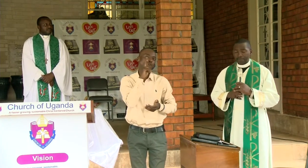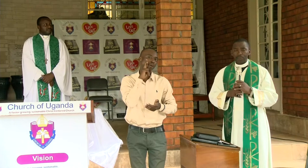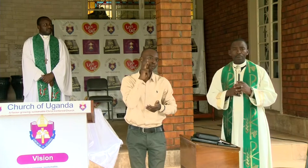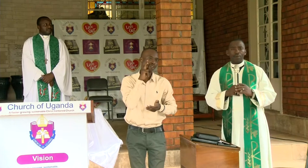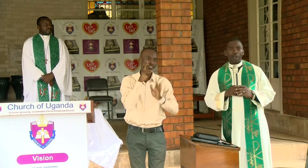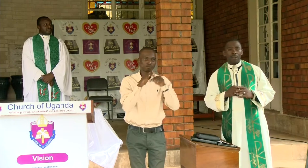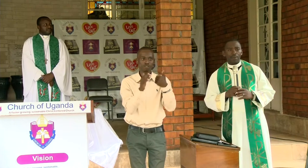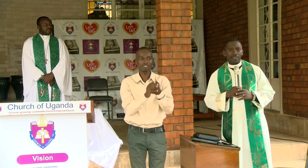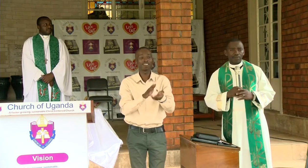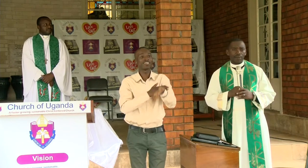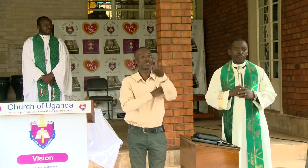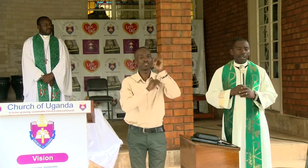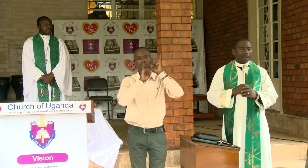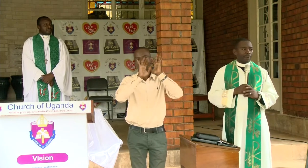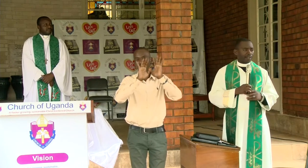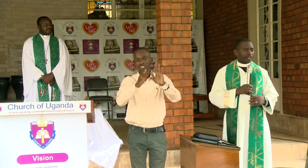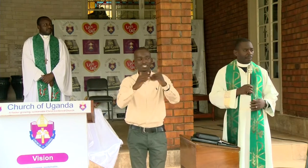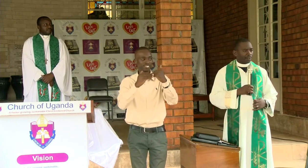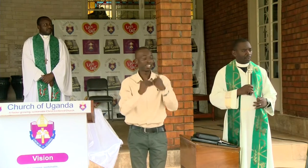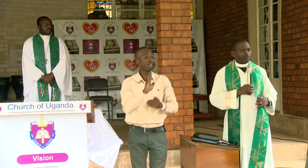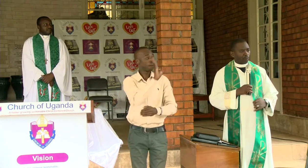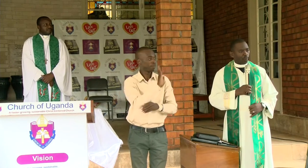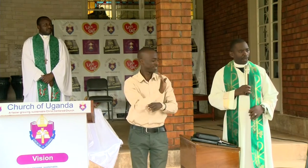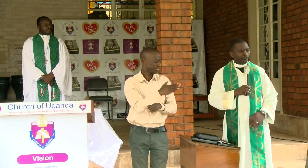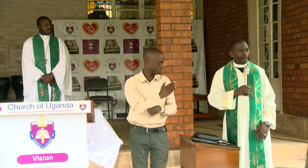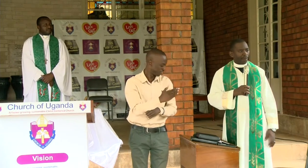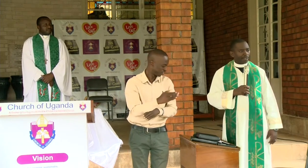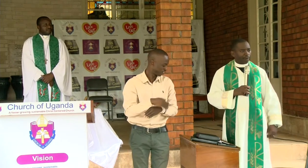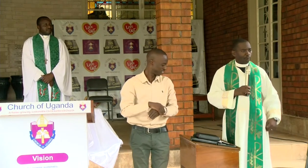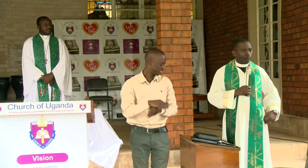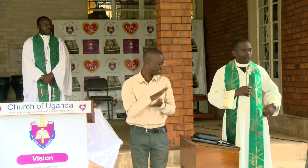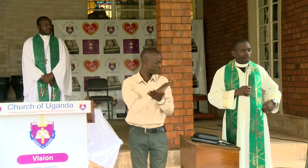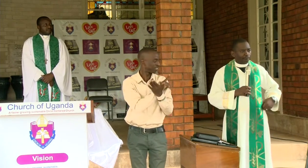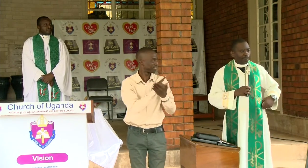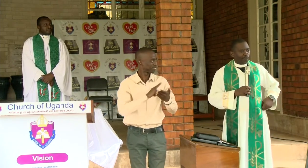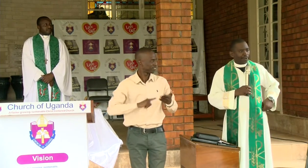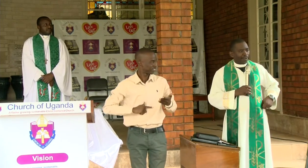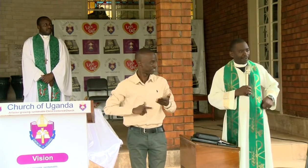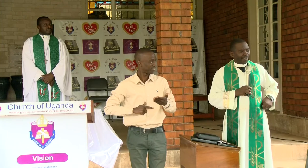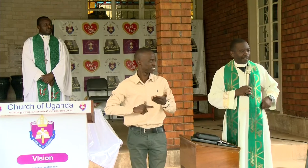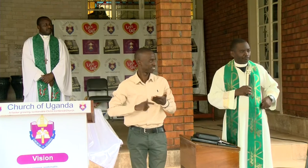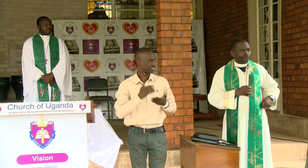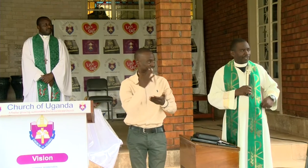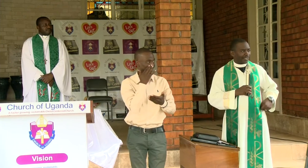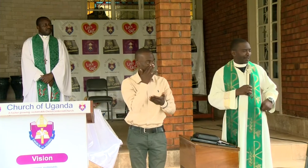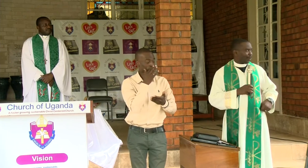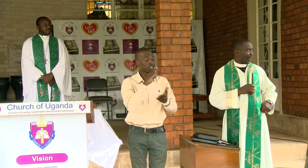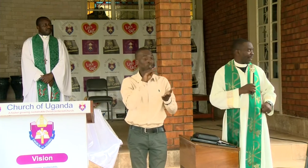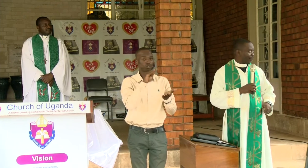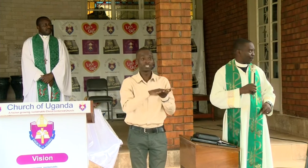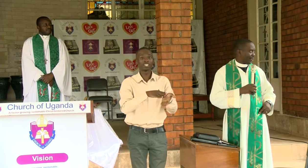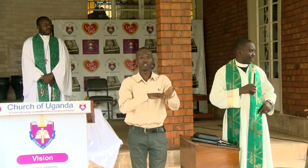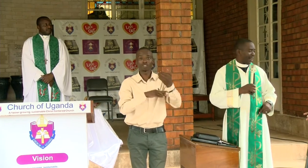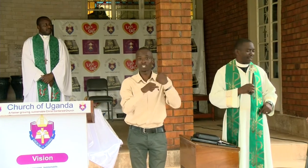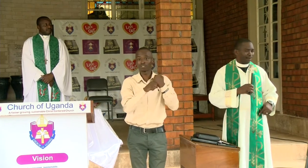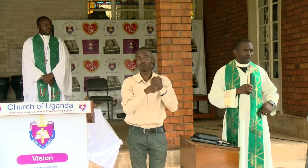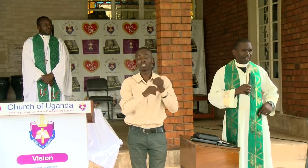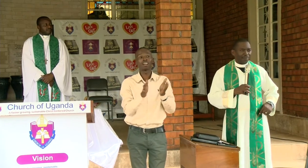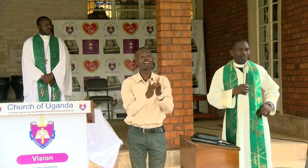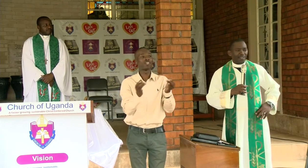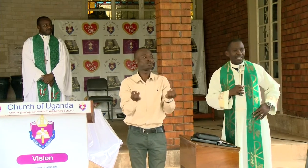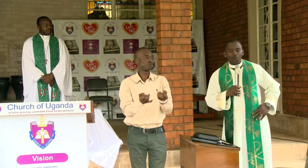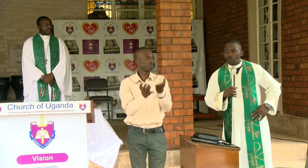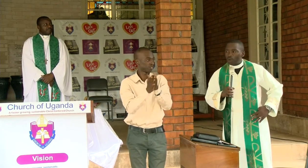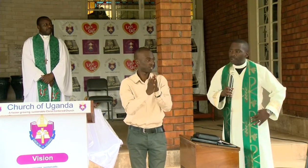Raymond. Mukama yeebazibwe. Bethesda Ministries okubalaba amacha g'olwaleero. tukiriza nti Katonda agenda tukozesa.